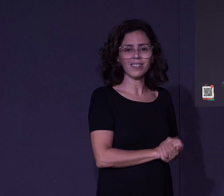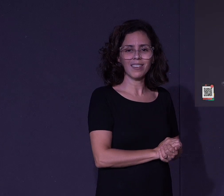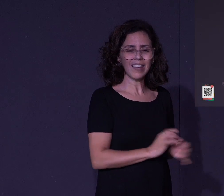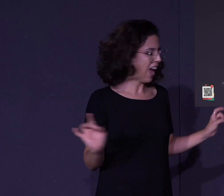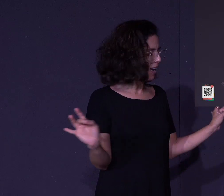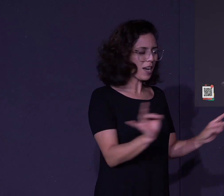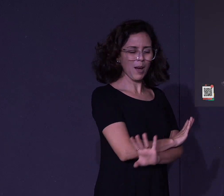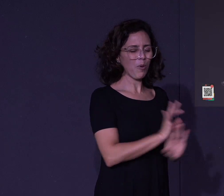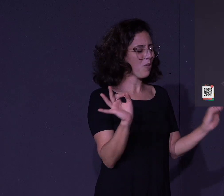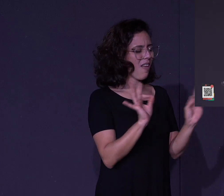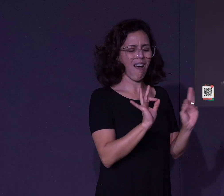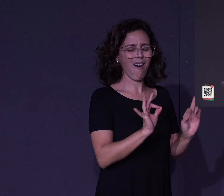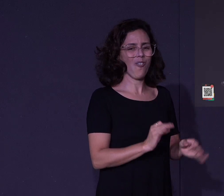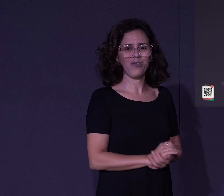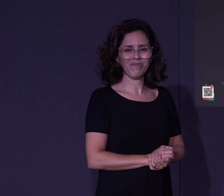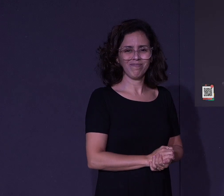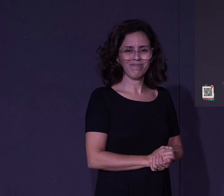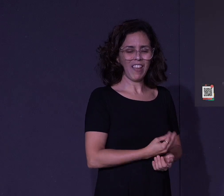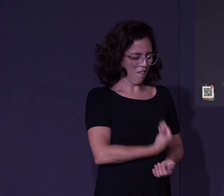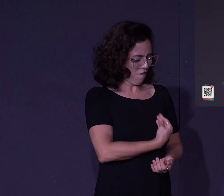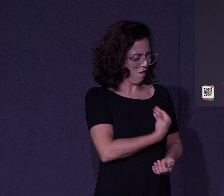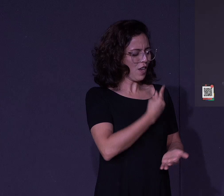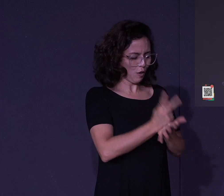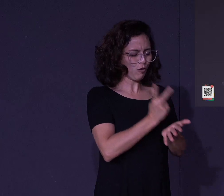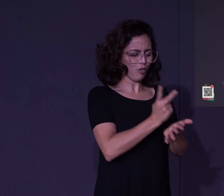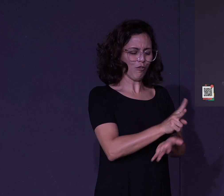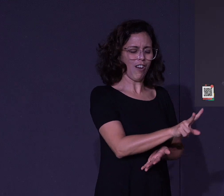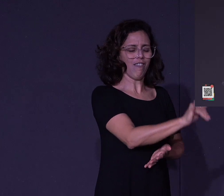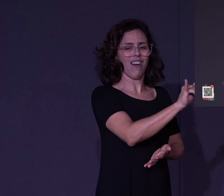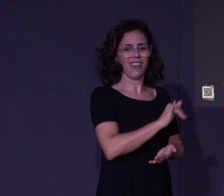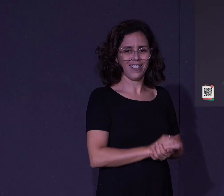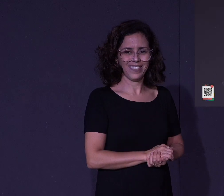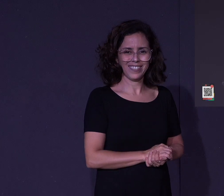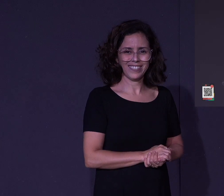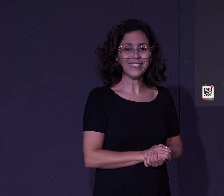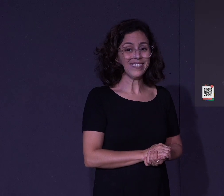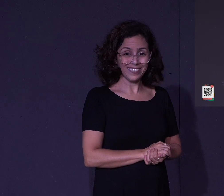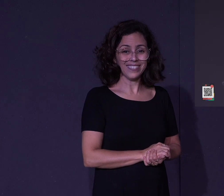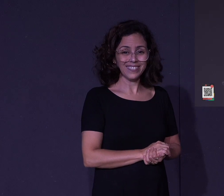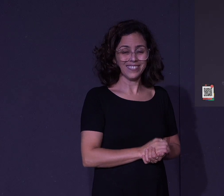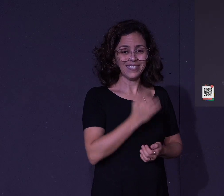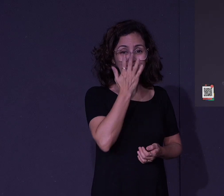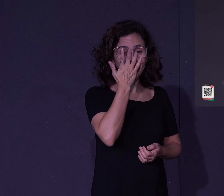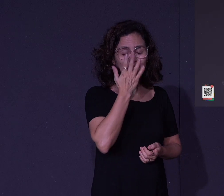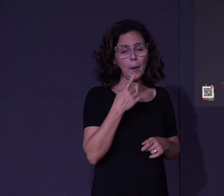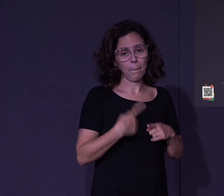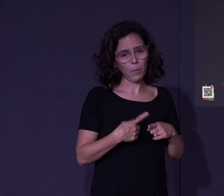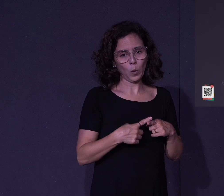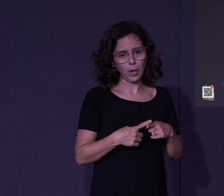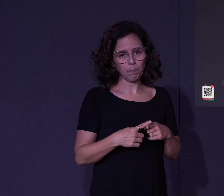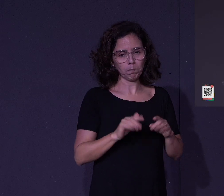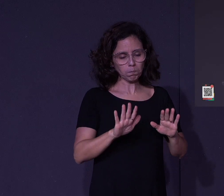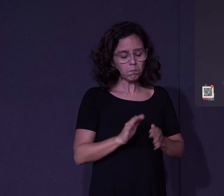acabou. A religião, dentre os vários males que ela causa, ela pode até matar física ou